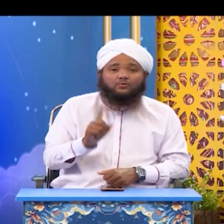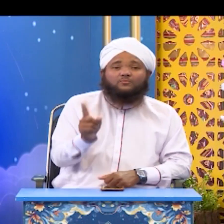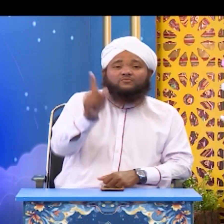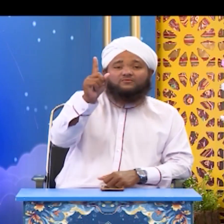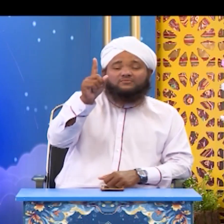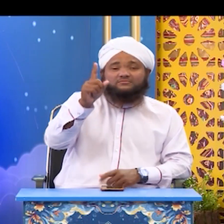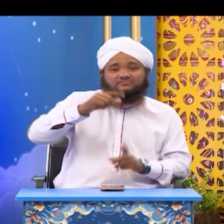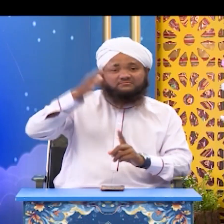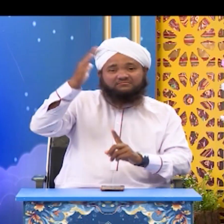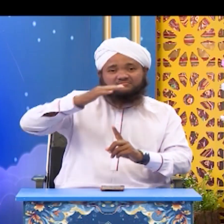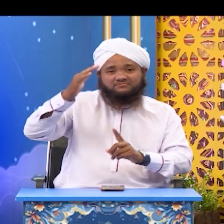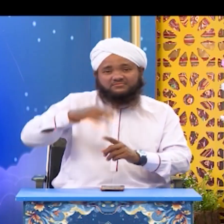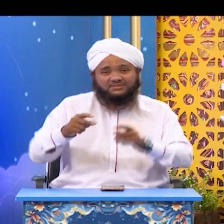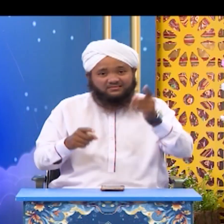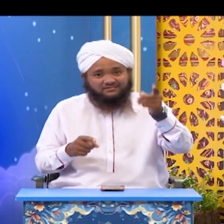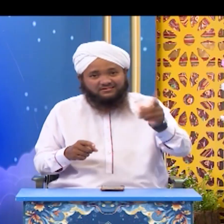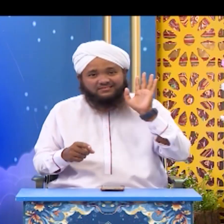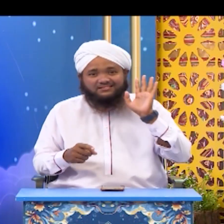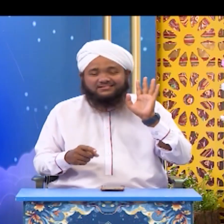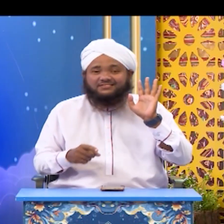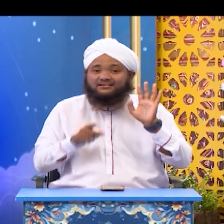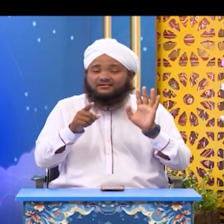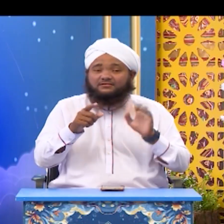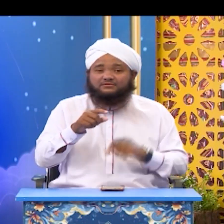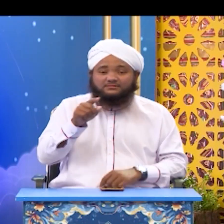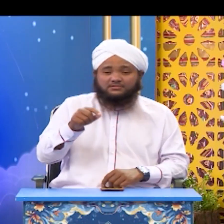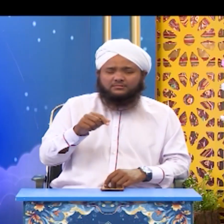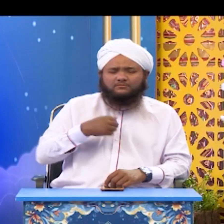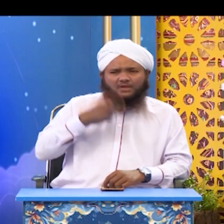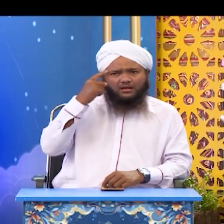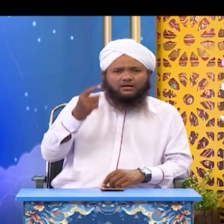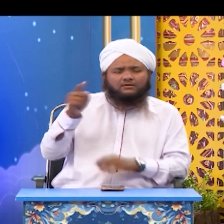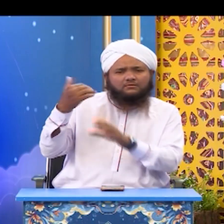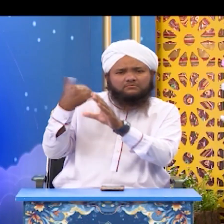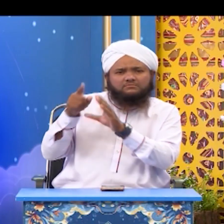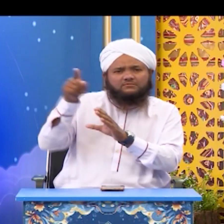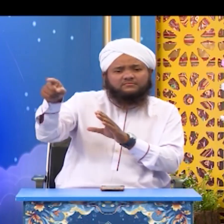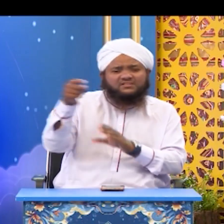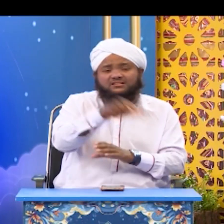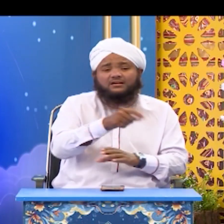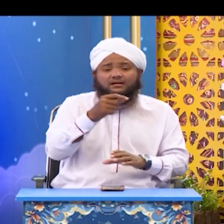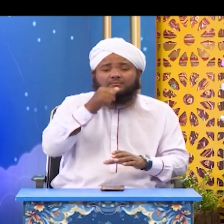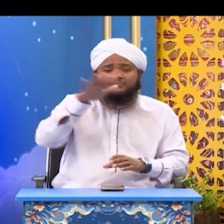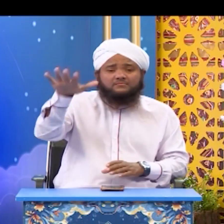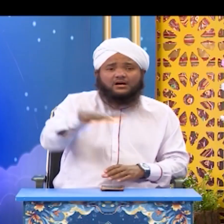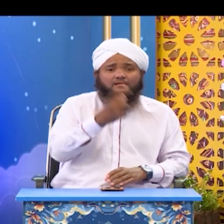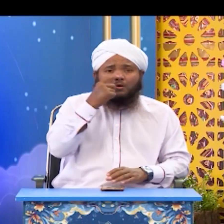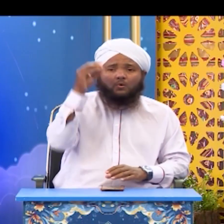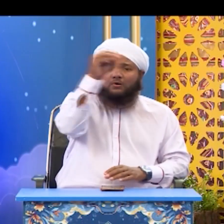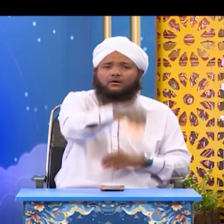بن خطاب رضی اللہ تعالی عنہ پر کہ جب آپ کو ان کی اس جاہلانہ رسم کا علم ہوا تو عورتوں کے حقوق کے